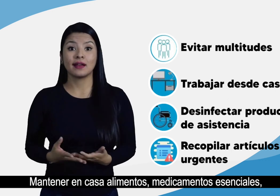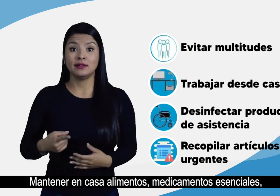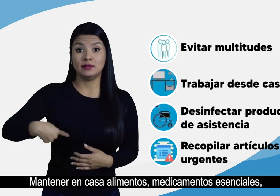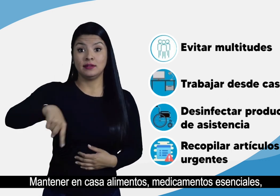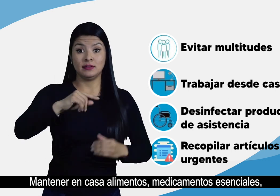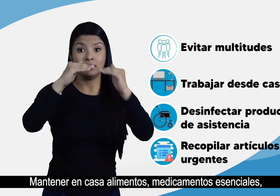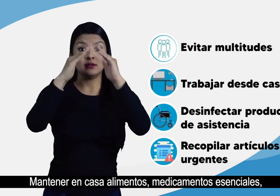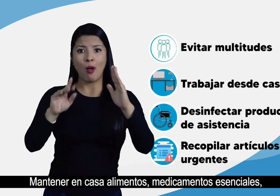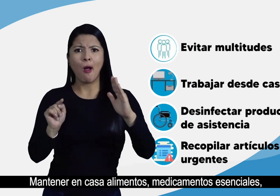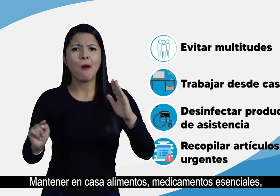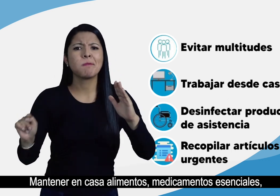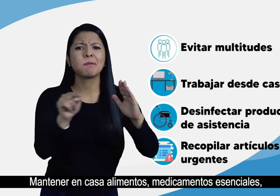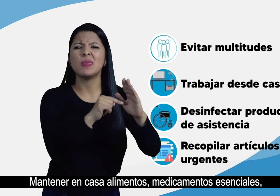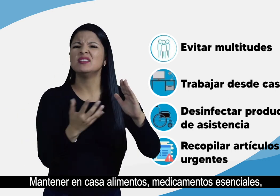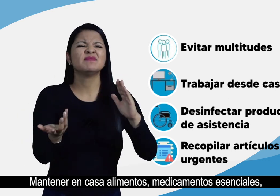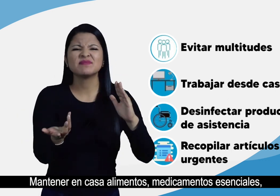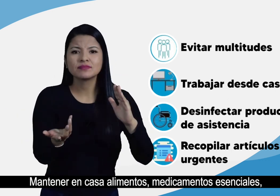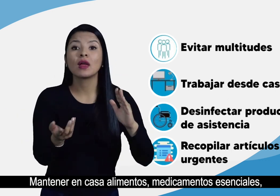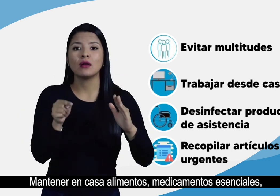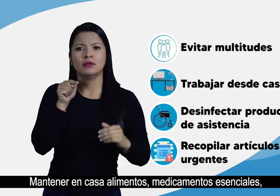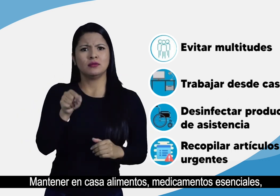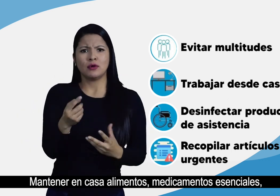Mantener en casa alimentos, medicamentos esenciales